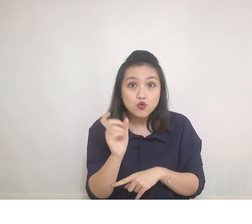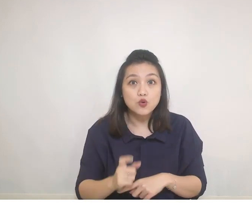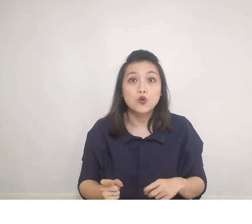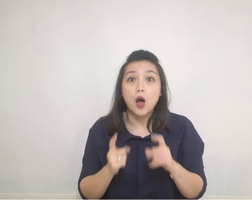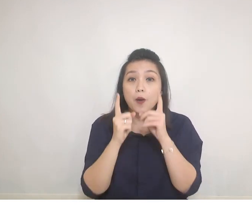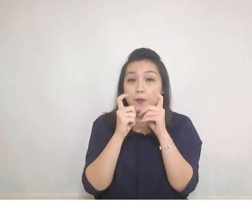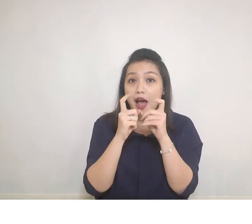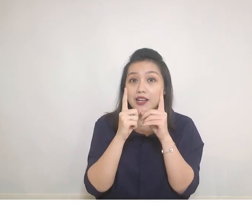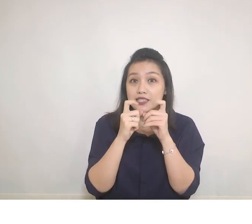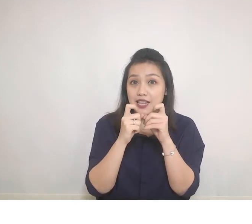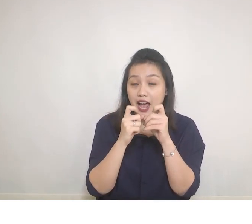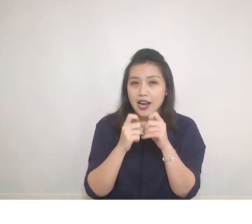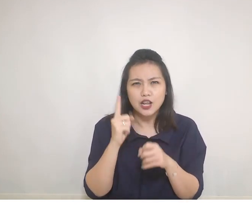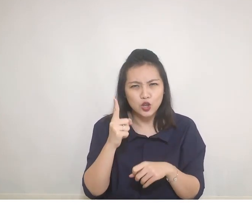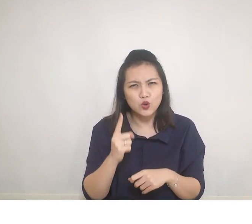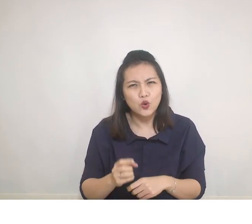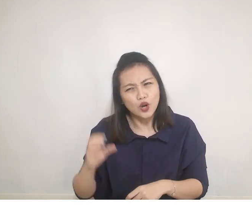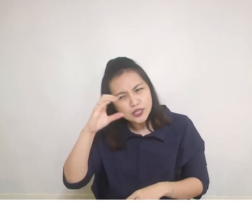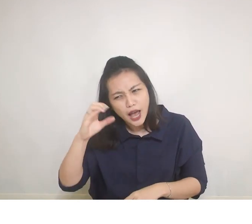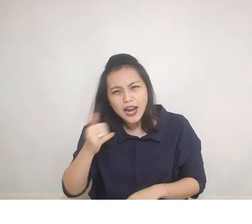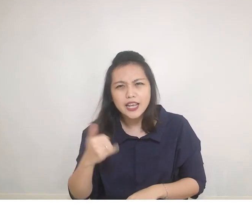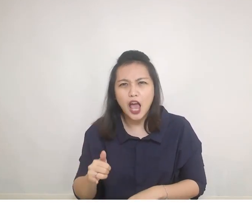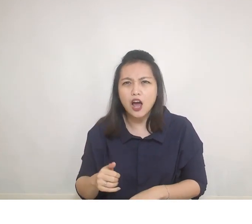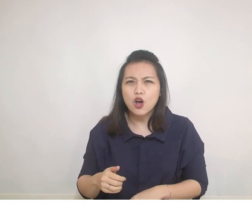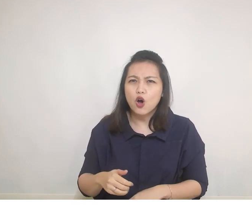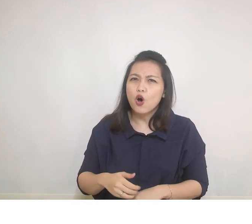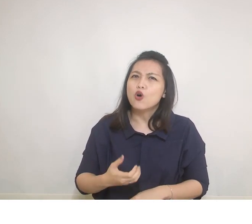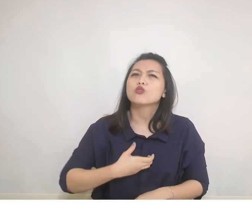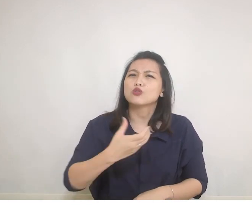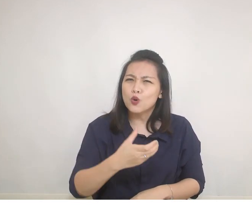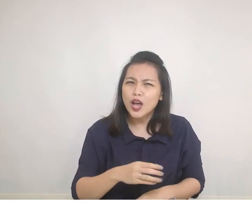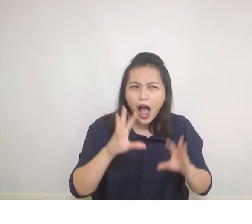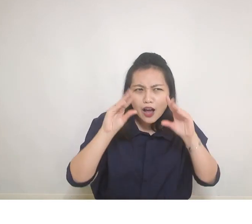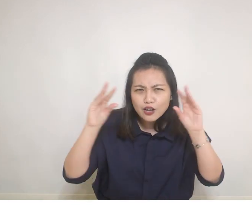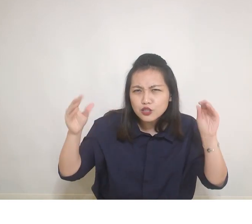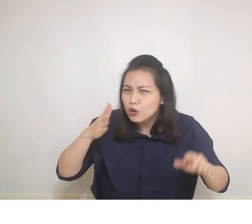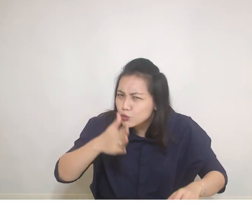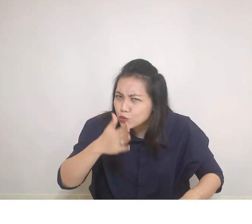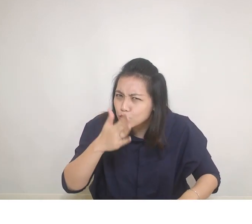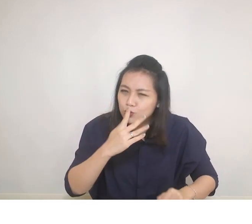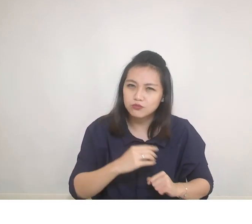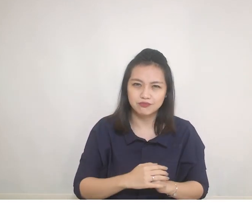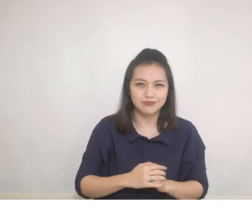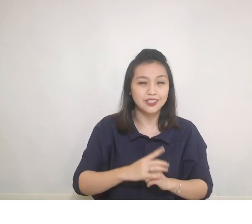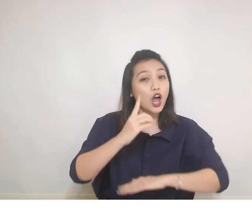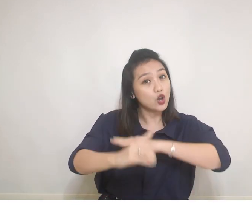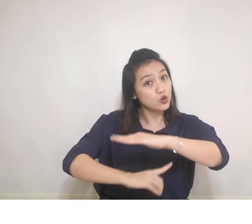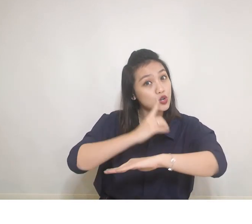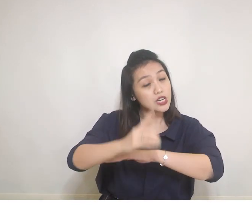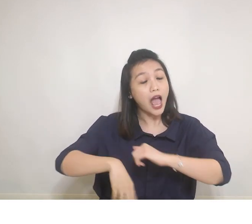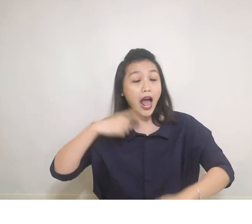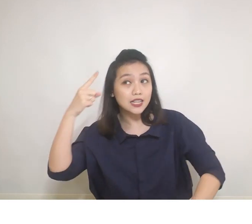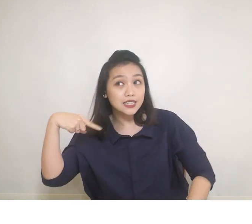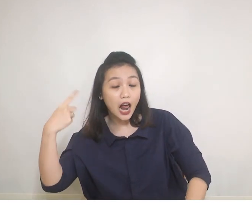mestinya. Anda sudah mulai nyari mantu, cepat juga ya. Jadi istilahnya kalau dunia itu melihat karakter pekerja keras itu